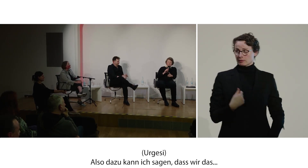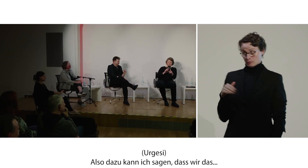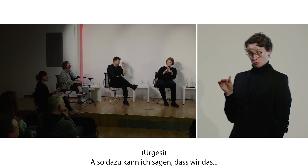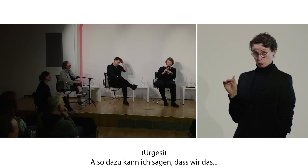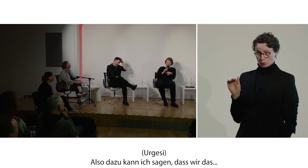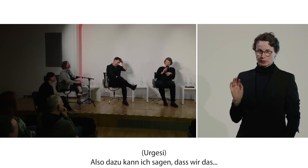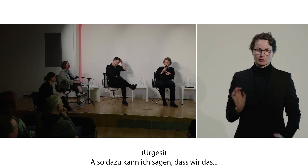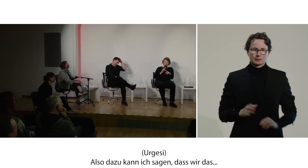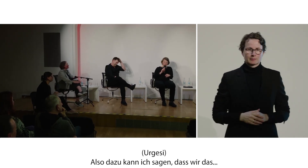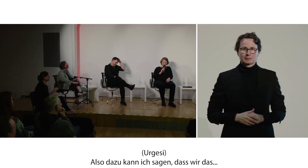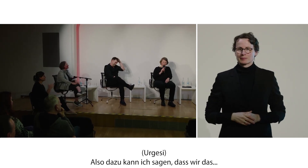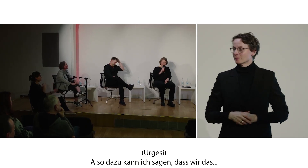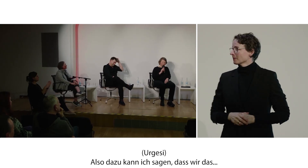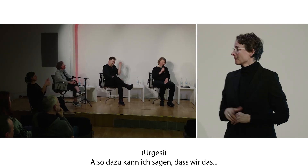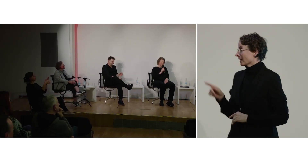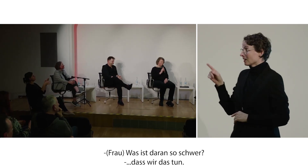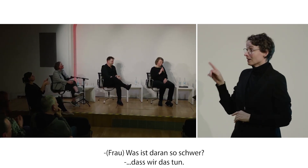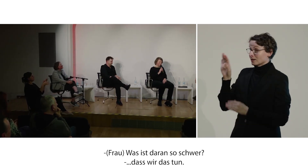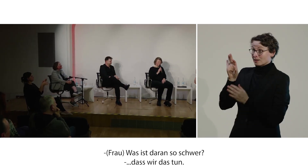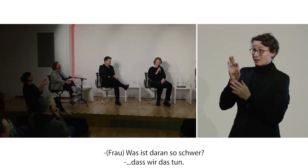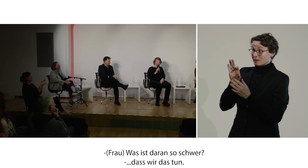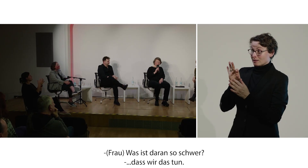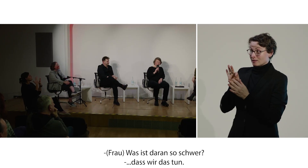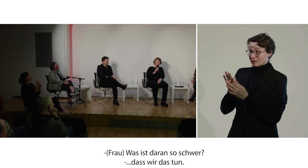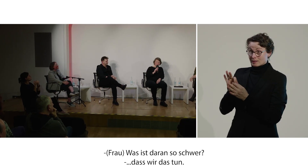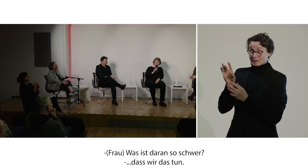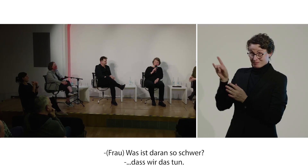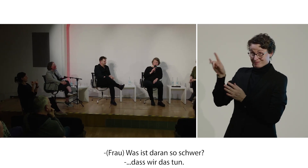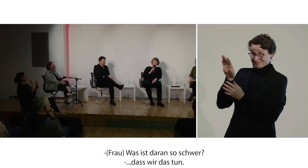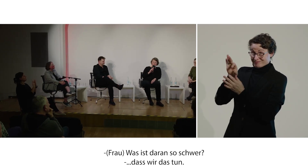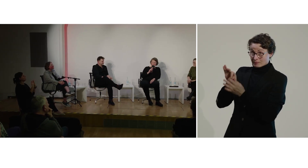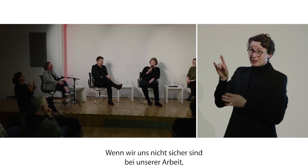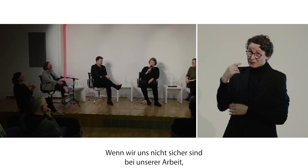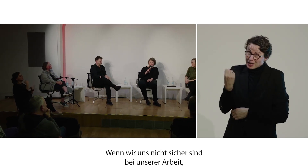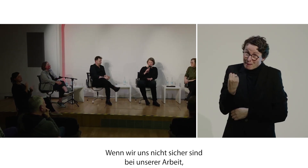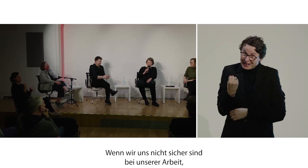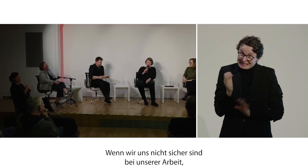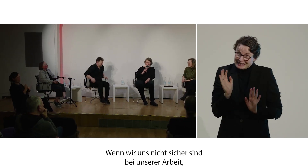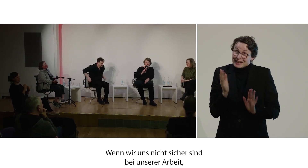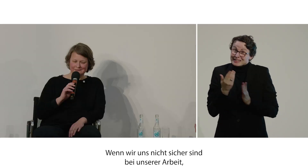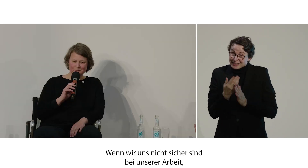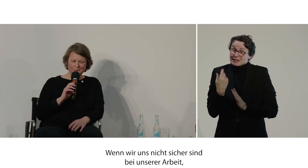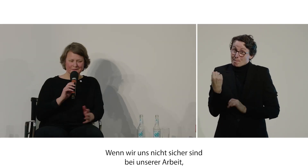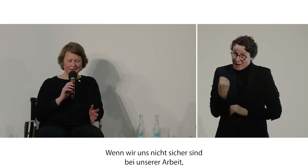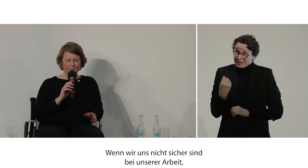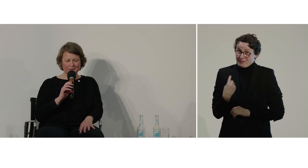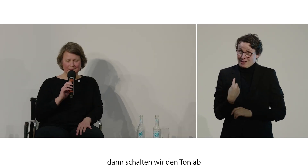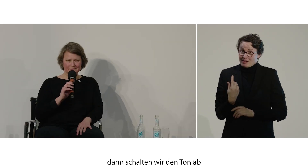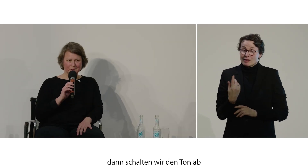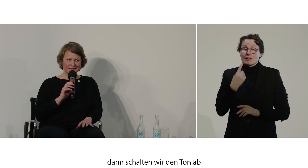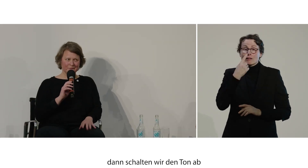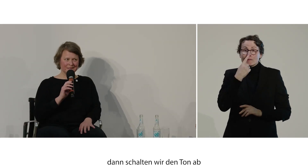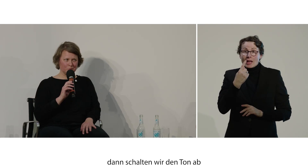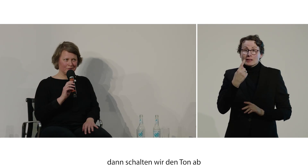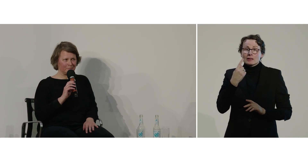Also dazu kann ich sagen, dass wir das auf jeden Fall tun. Wenn wir uns nicht sicher sind bei unserer Arbeit,